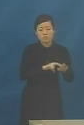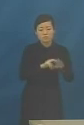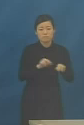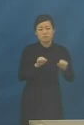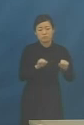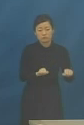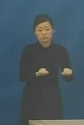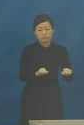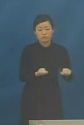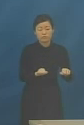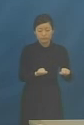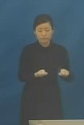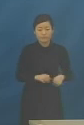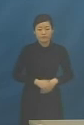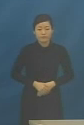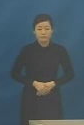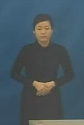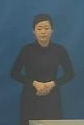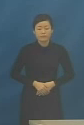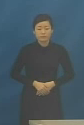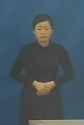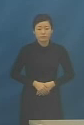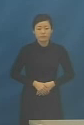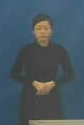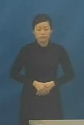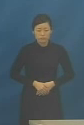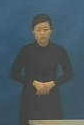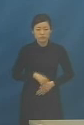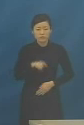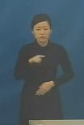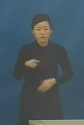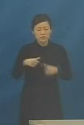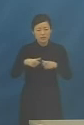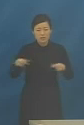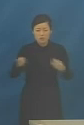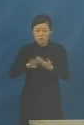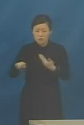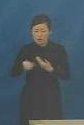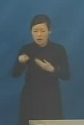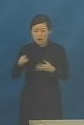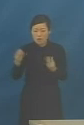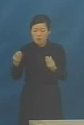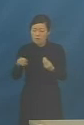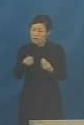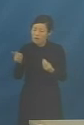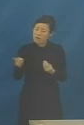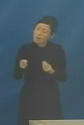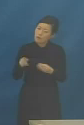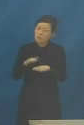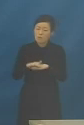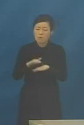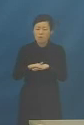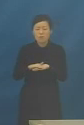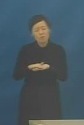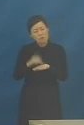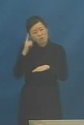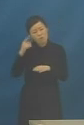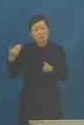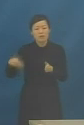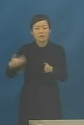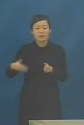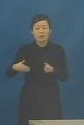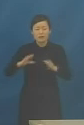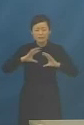ますこのような全国でも残念ながらメソッドを確立されているわけではございませんし世界中でもまだ研究が始まった